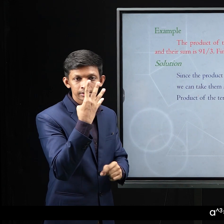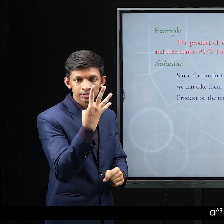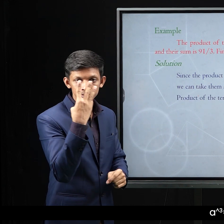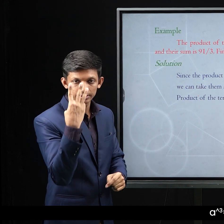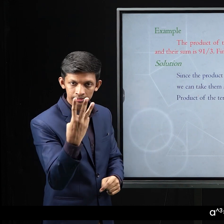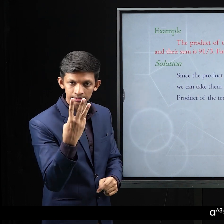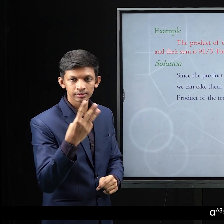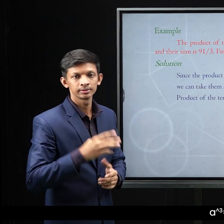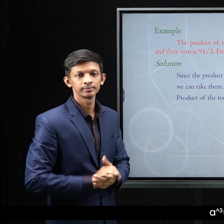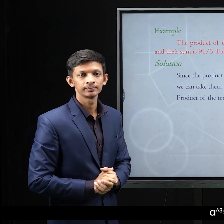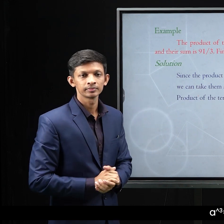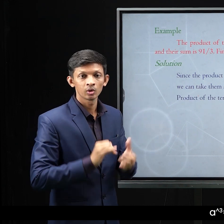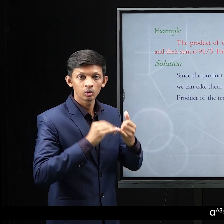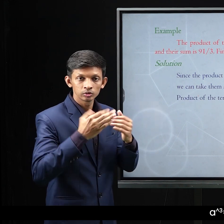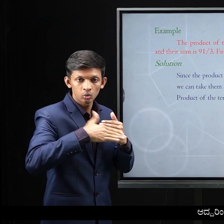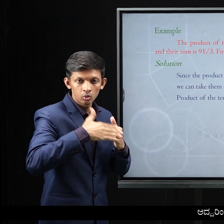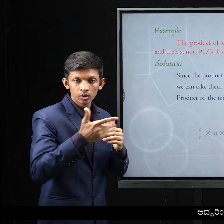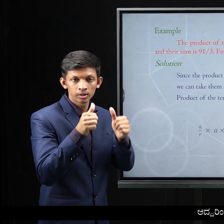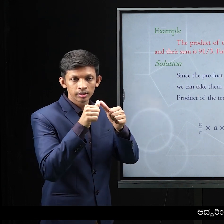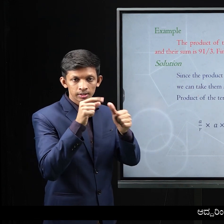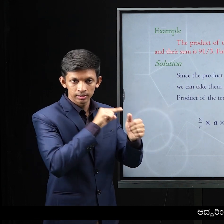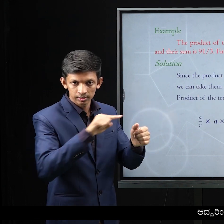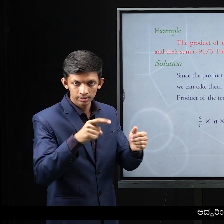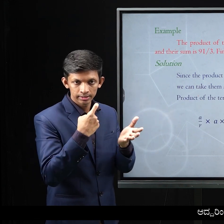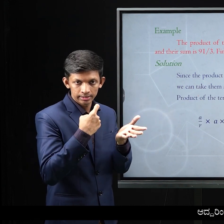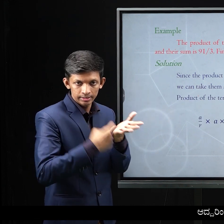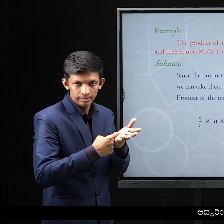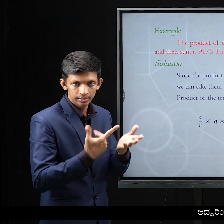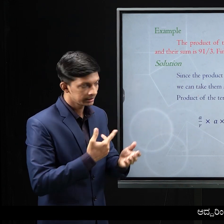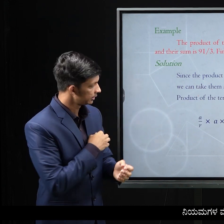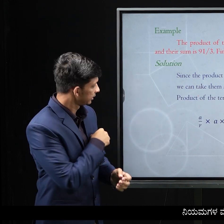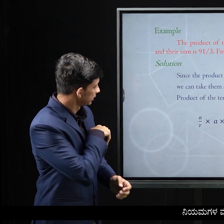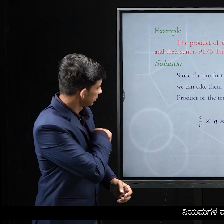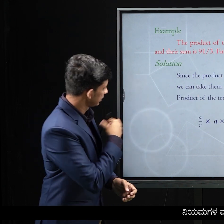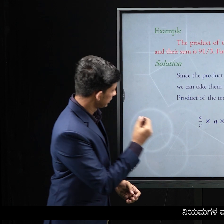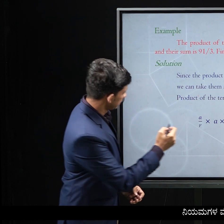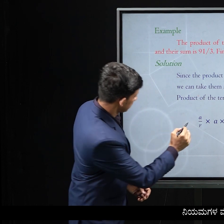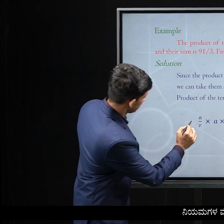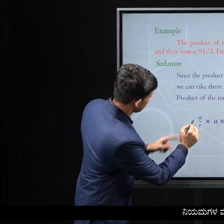3 ಇಸ್ಕ್ವಲ್ ಟು 7 ಪವರ್ 3. ಆದ್ದರಿಂದ a ಇಸ್ಕ್ವಲ್ ಟು 7. ನಿಯಮಗಳ ಮೊತ್ತ ಇಸ್ಕ್ವಲ್ ಟು